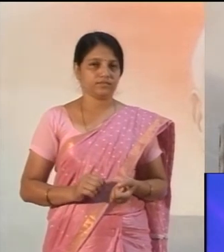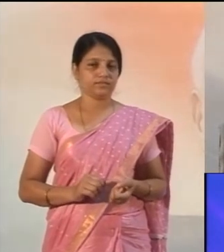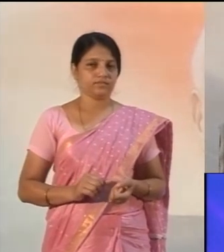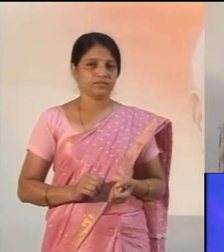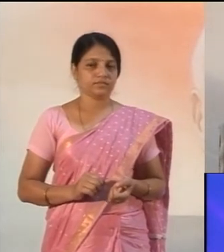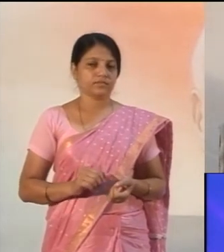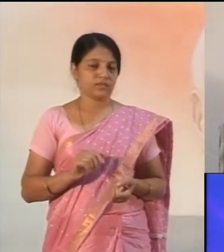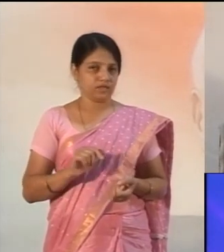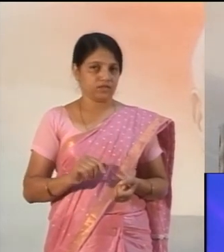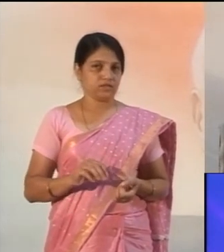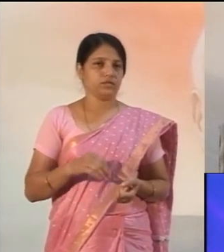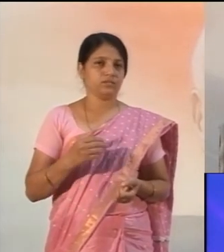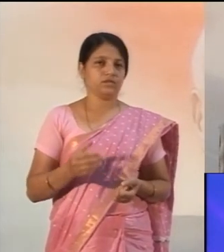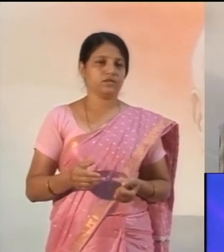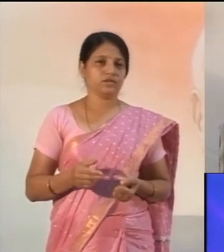इससे भी